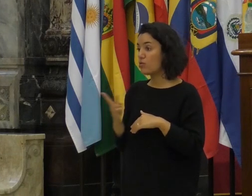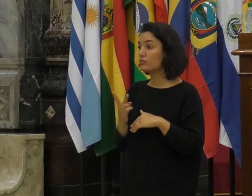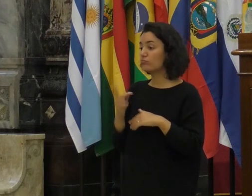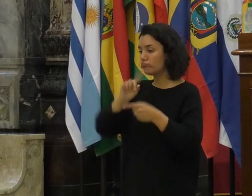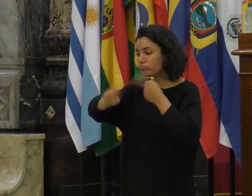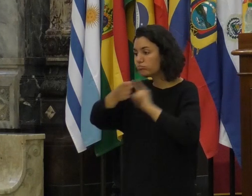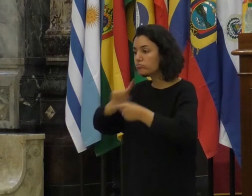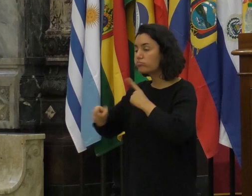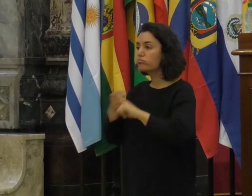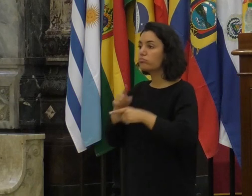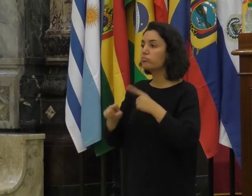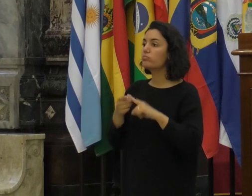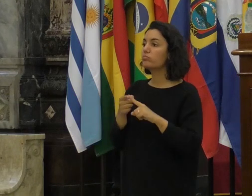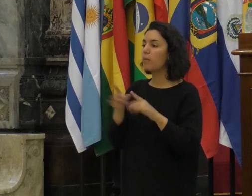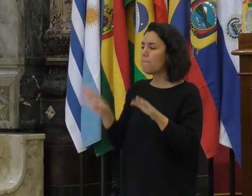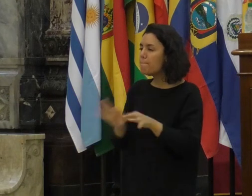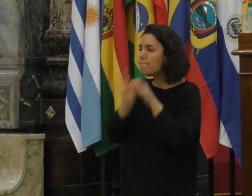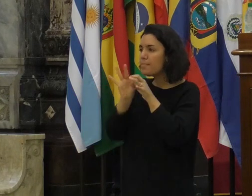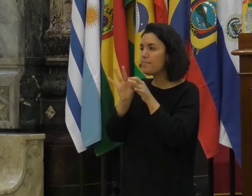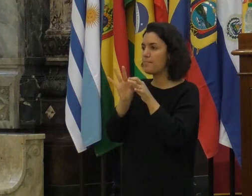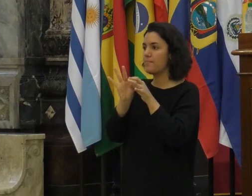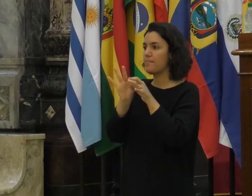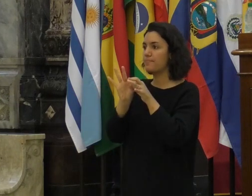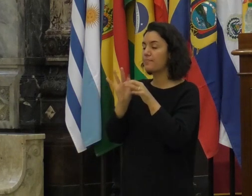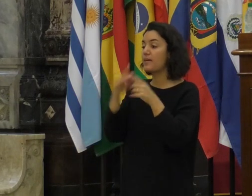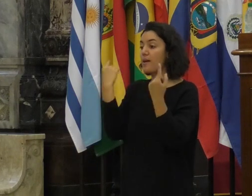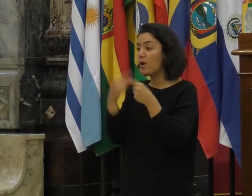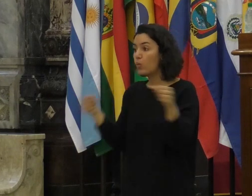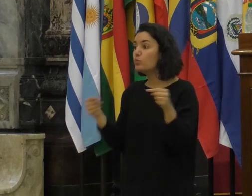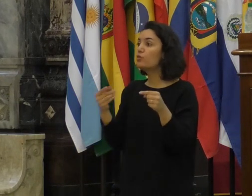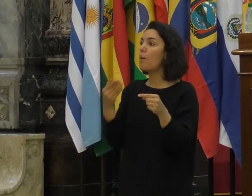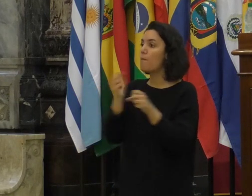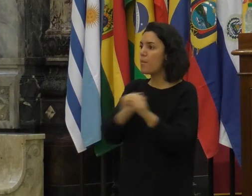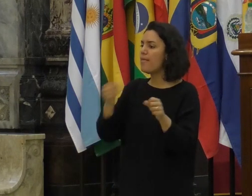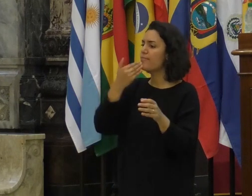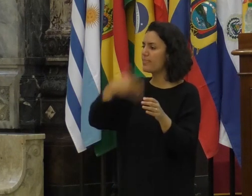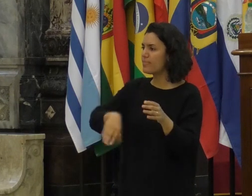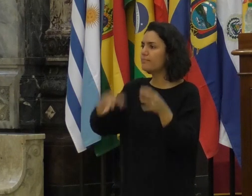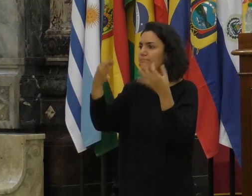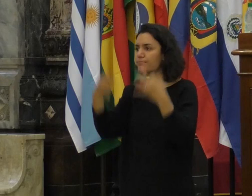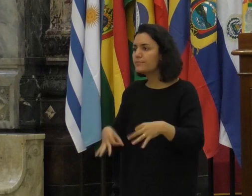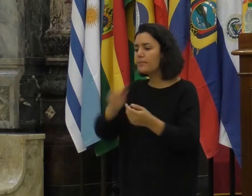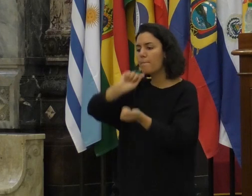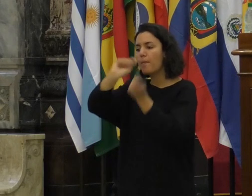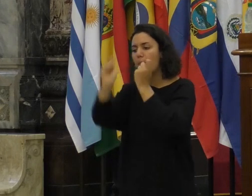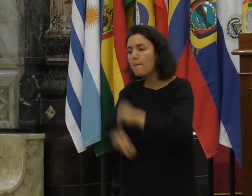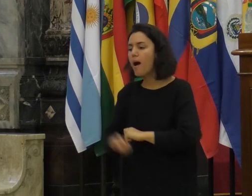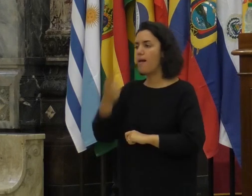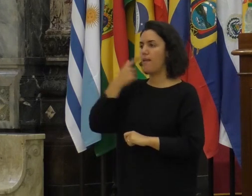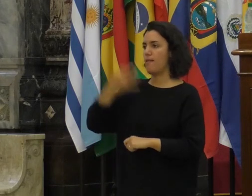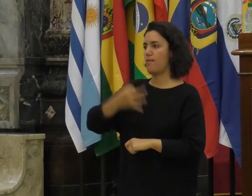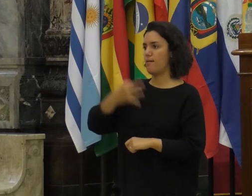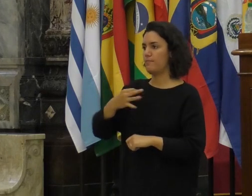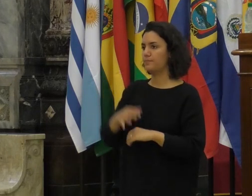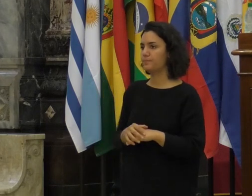articulan indisolublemente en tanto recurso para entender y transformar la realidad.